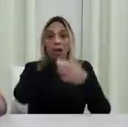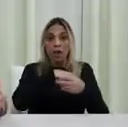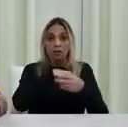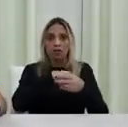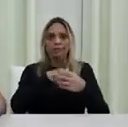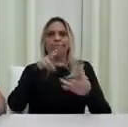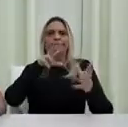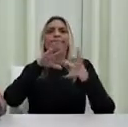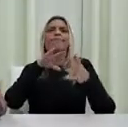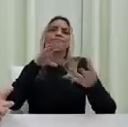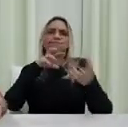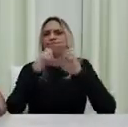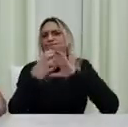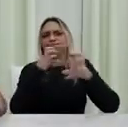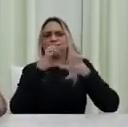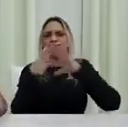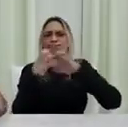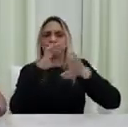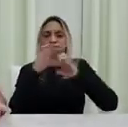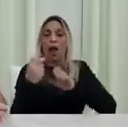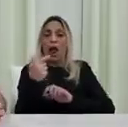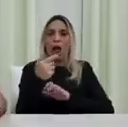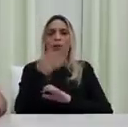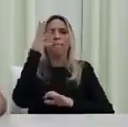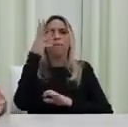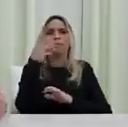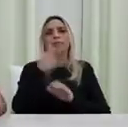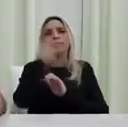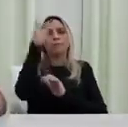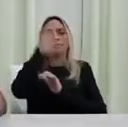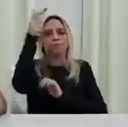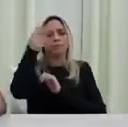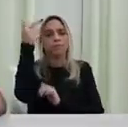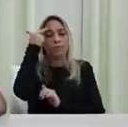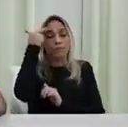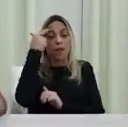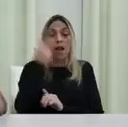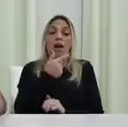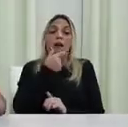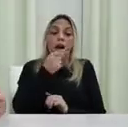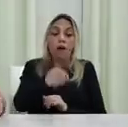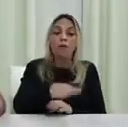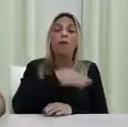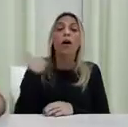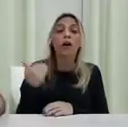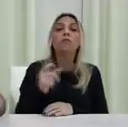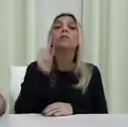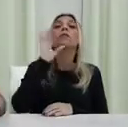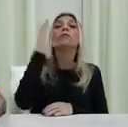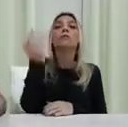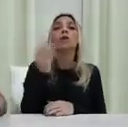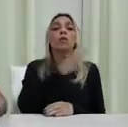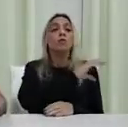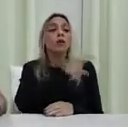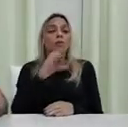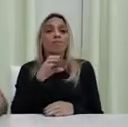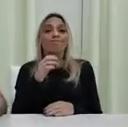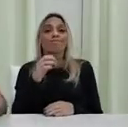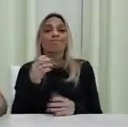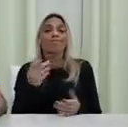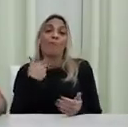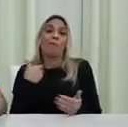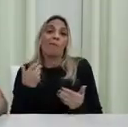quarto, se atracou com o cara, com a arma dele, acabou dando 3 tiros na cabeça do vagabundo. E o que acontece? O Ministério Público